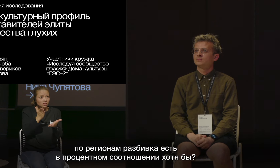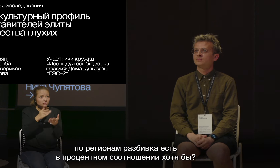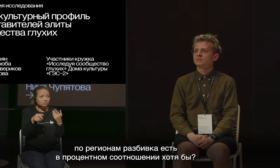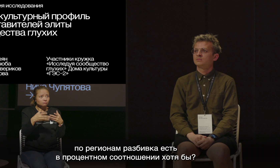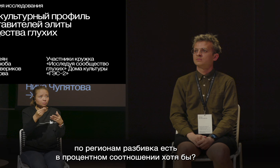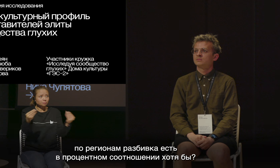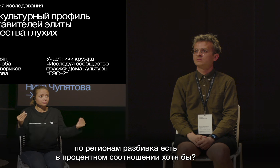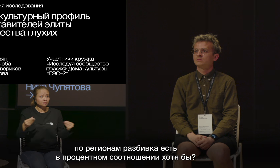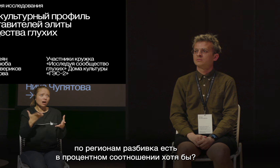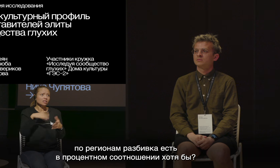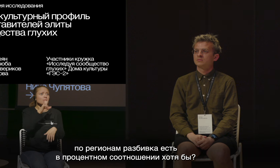соотношении хотя бы?